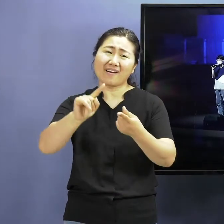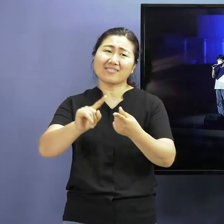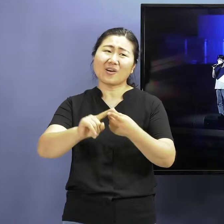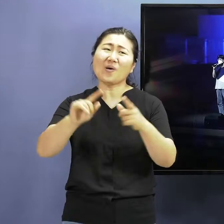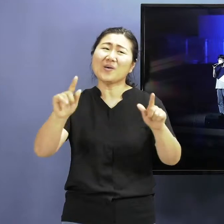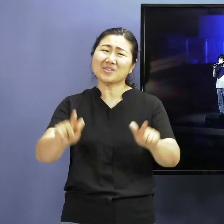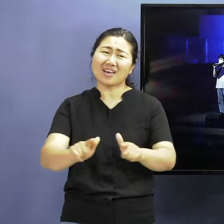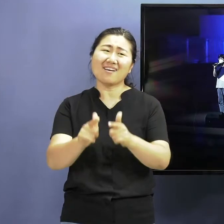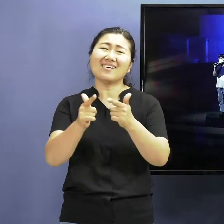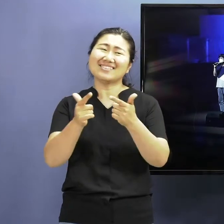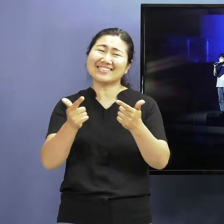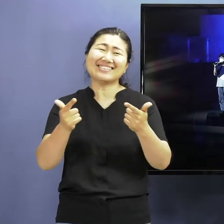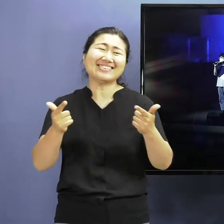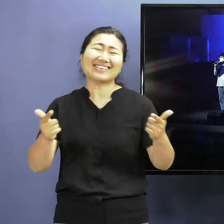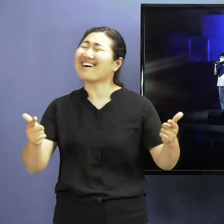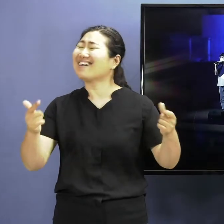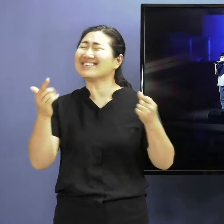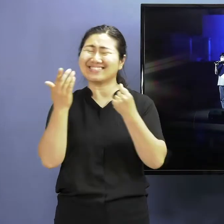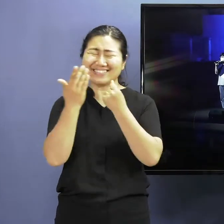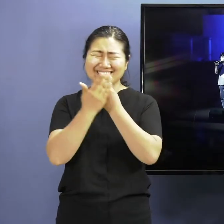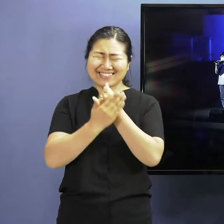당연한 것 아니라